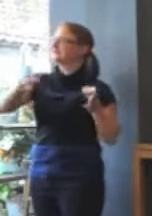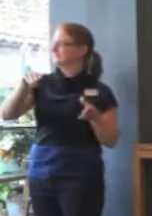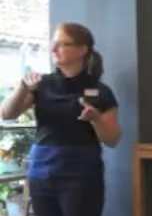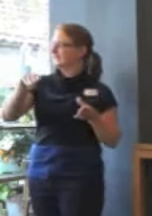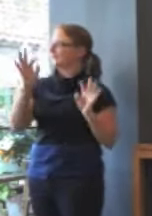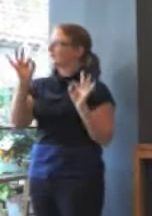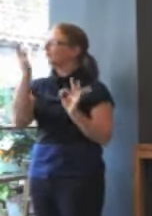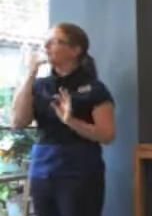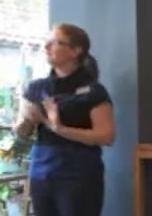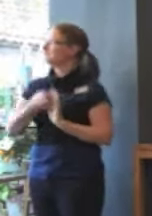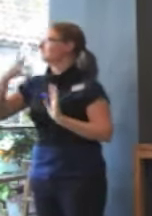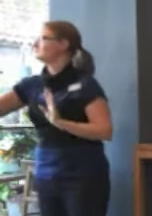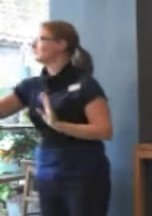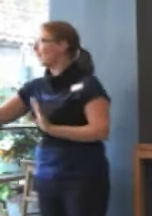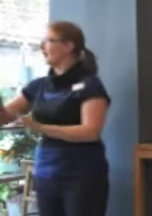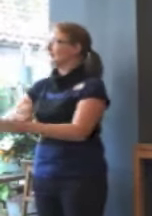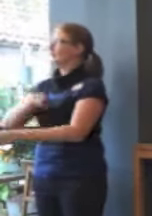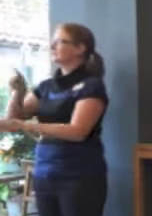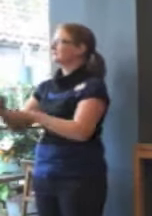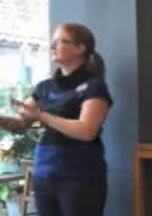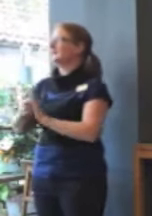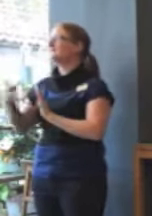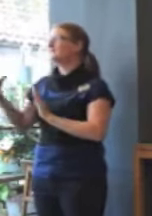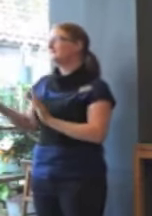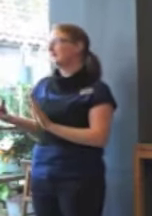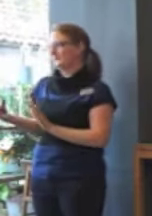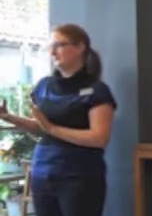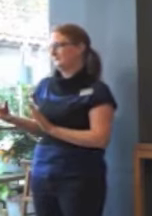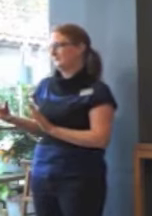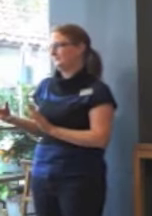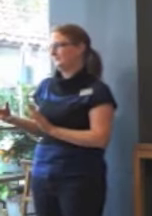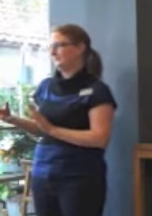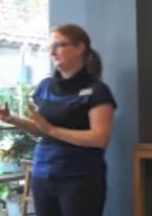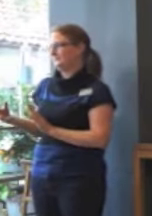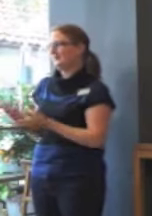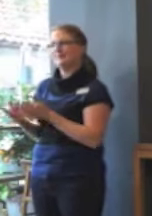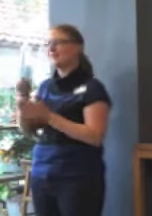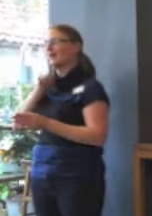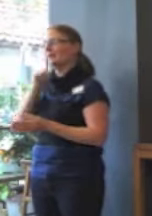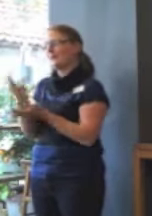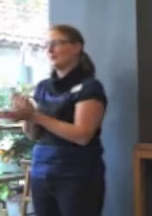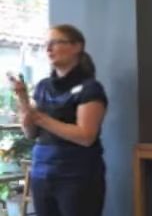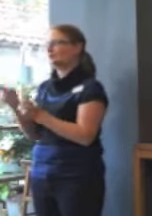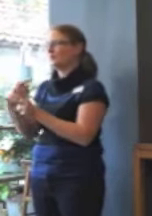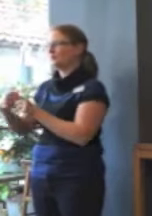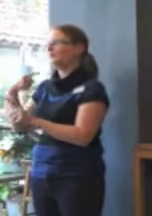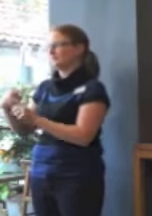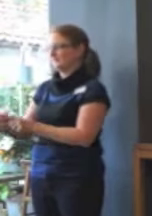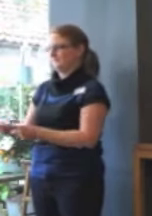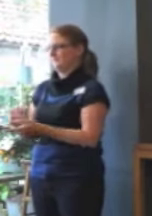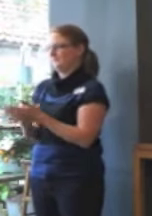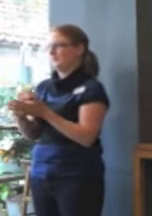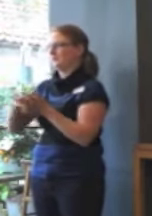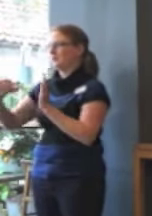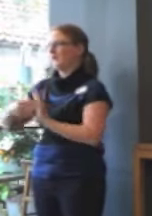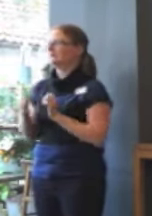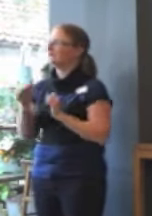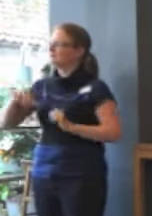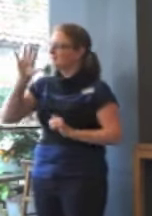faktiskt kan leda till de här långsiktiga effekterna att lyckas med i projekt på en mer organisations- och